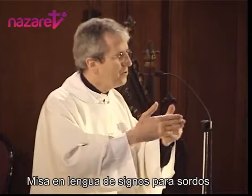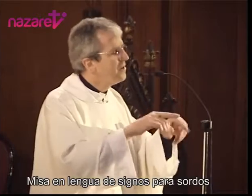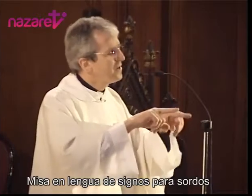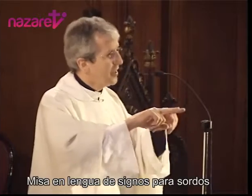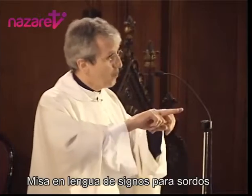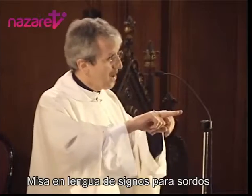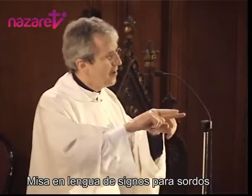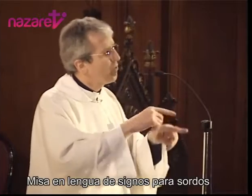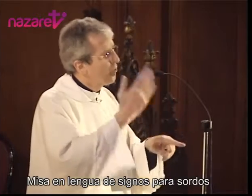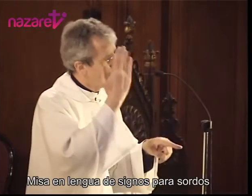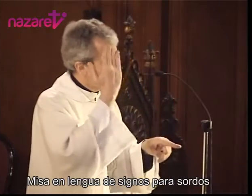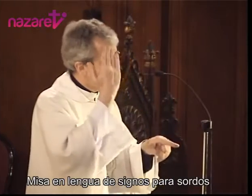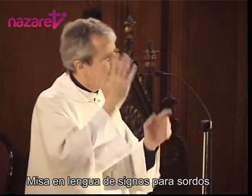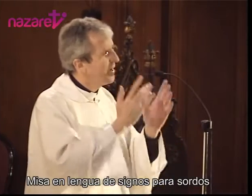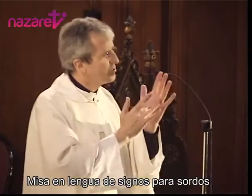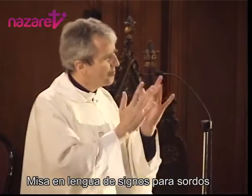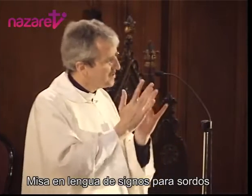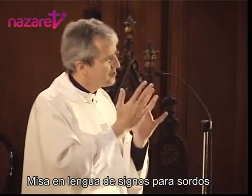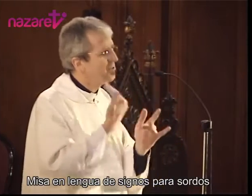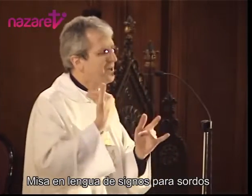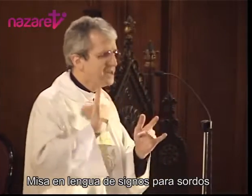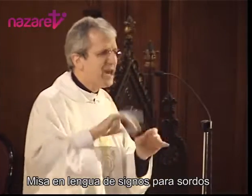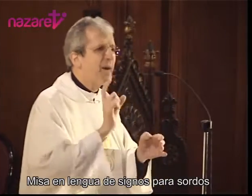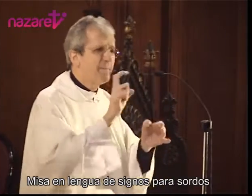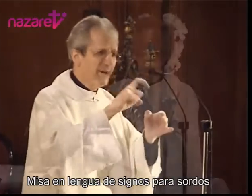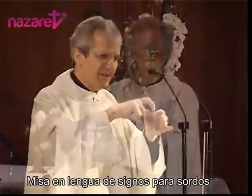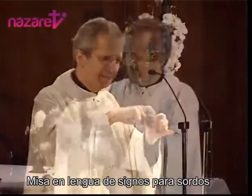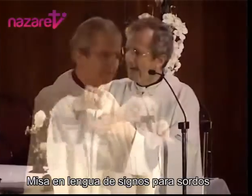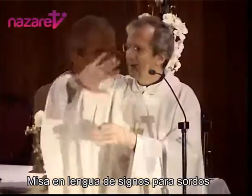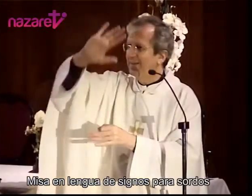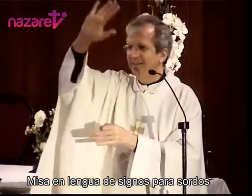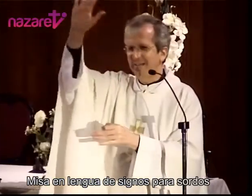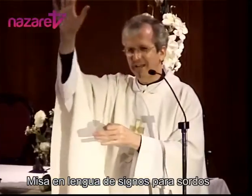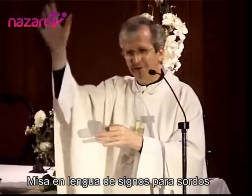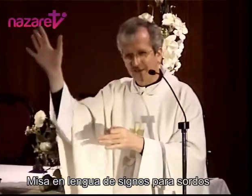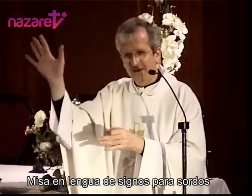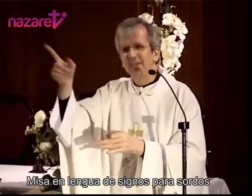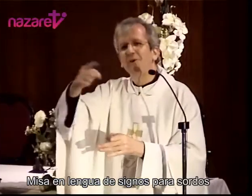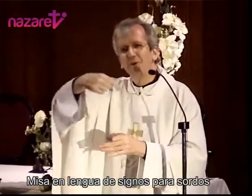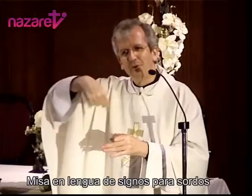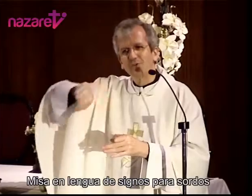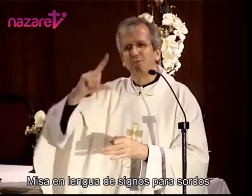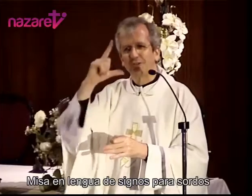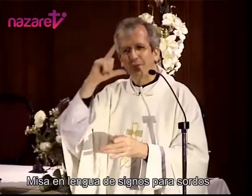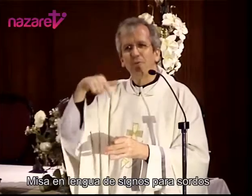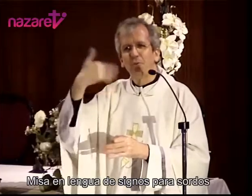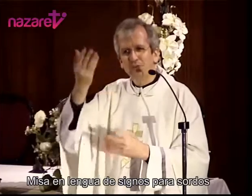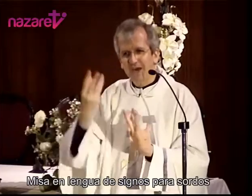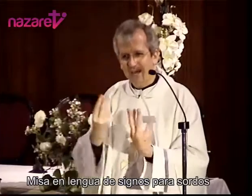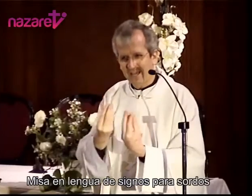que igual como la cabeza Jesucristo ya participa de esa gloria del cielo, nosotros también un día